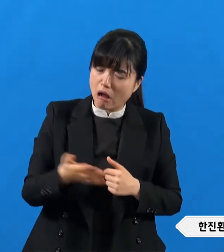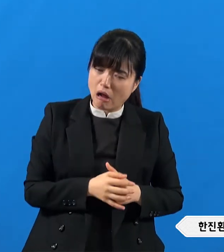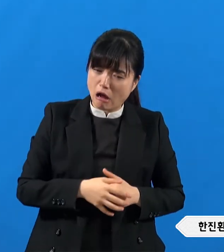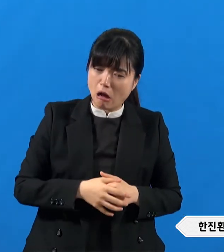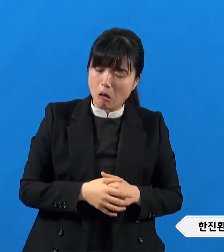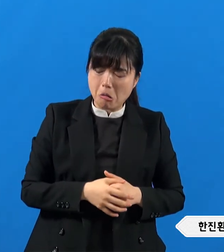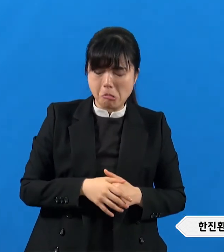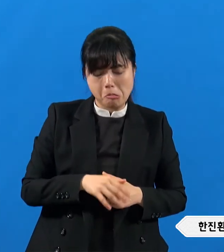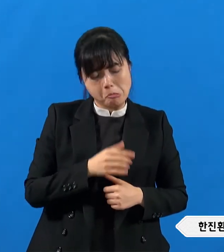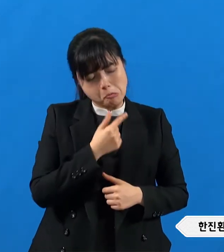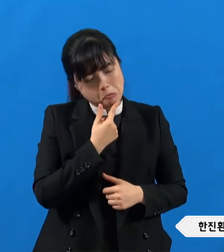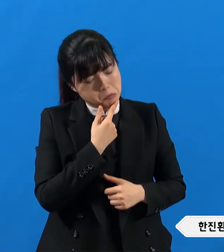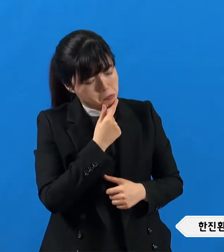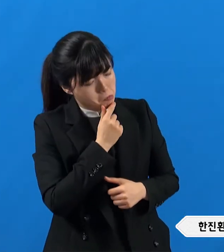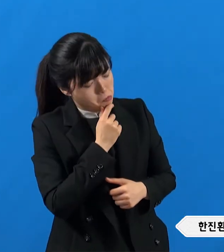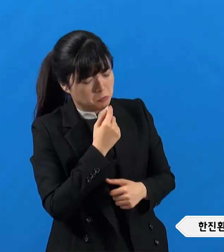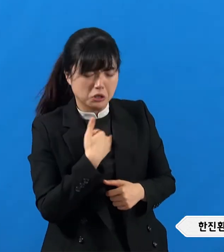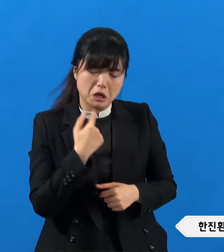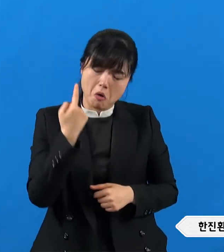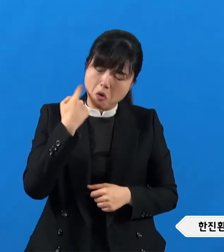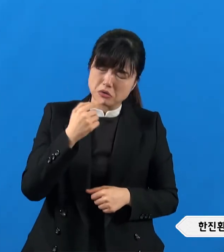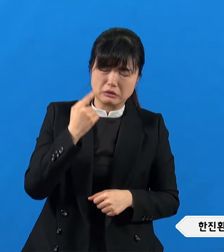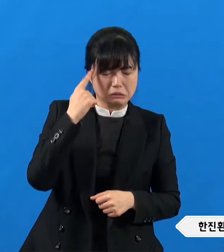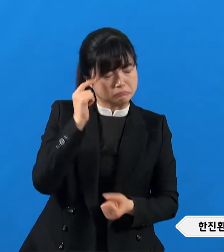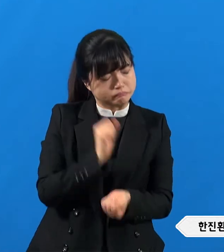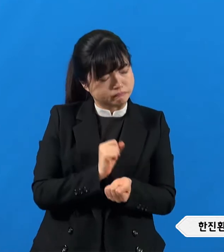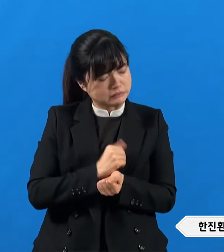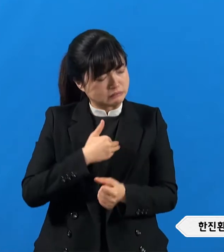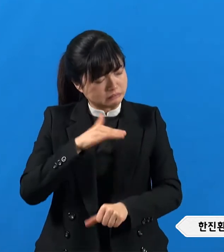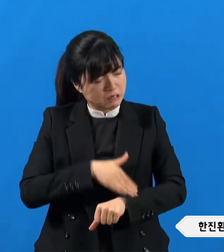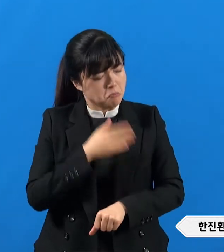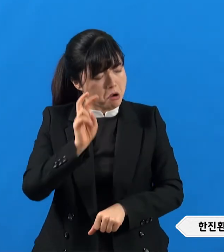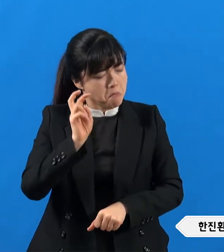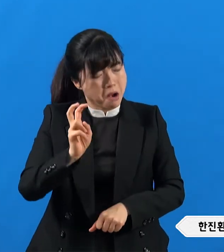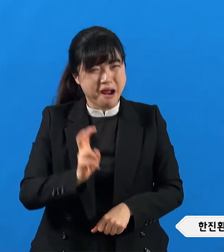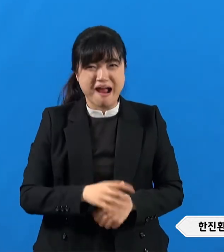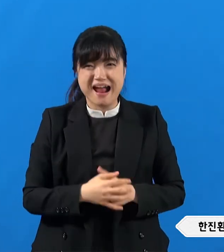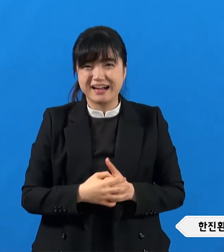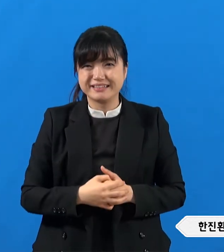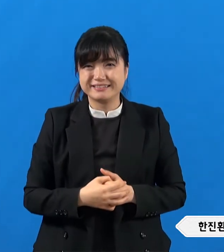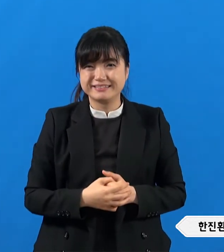무슨 착시 현상을 일으킨 거 아닐까? 대번에 그렇게 됩니다.